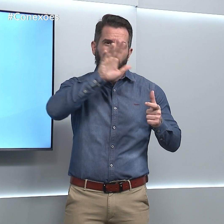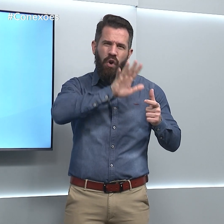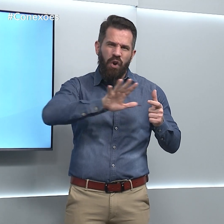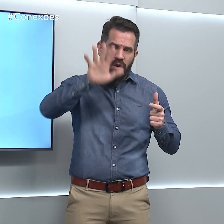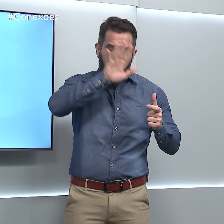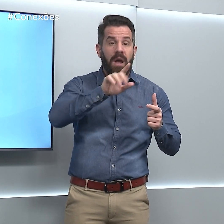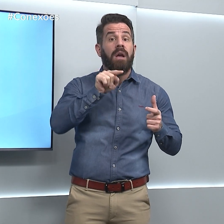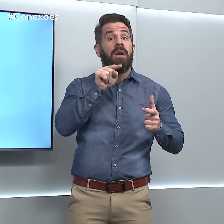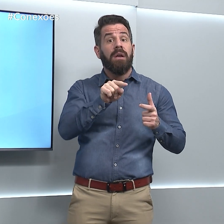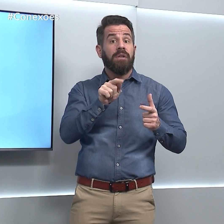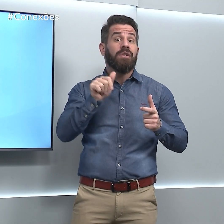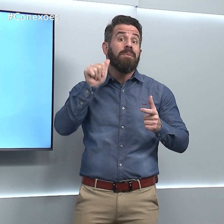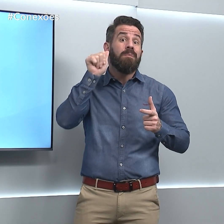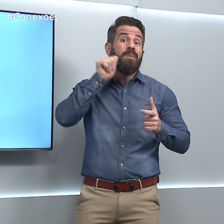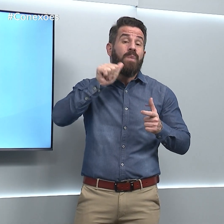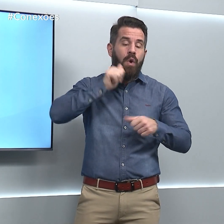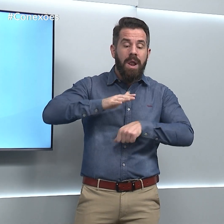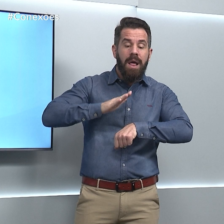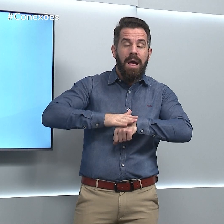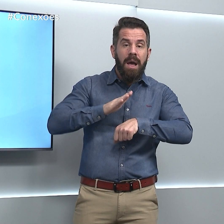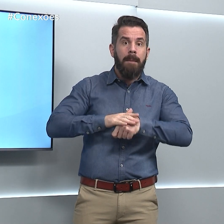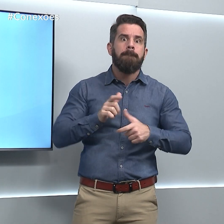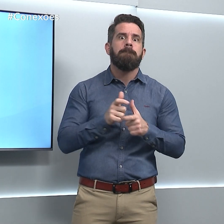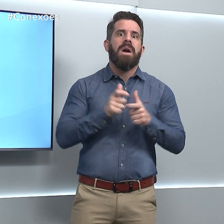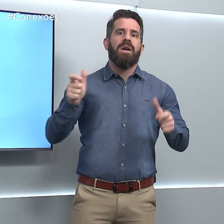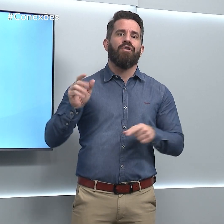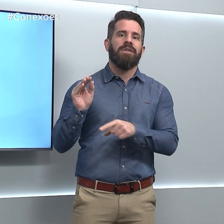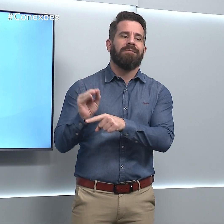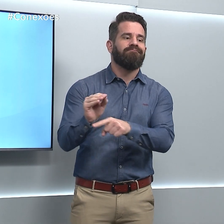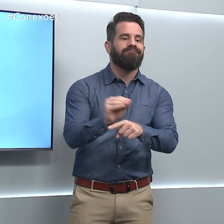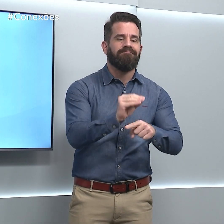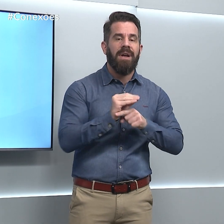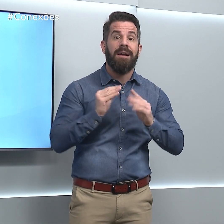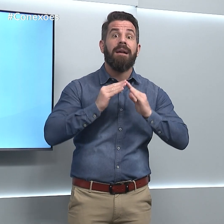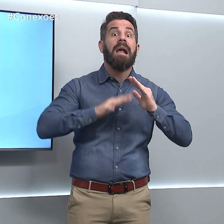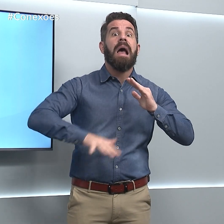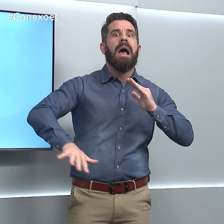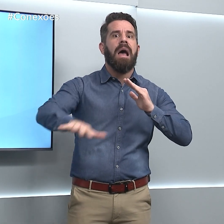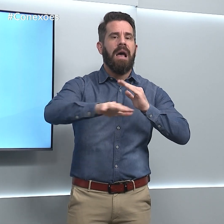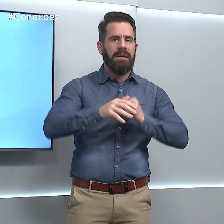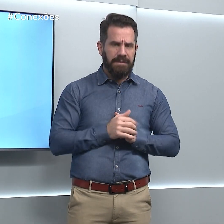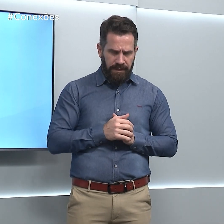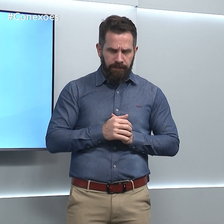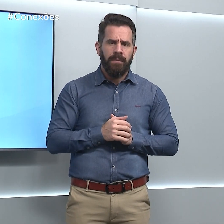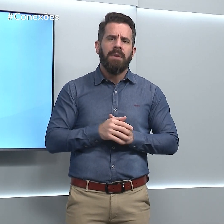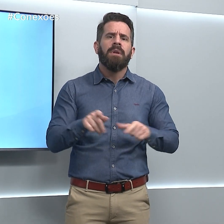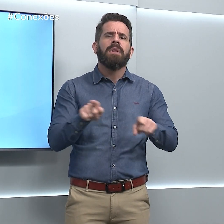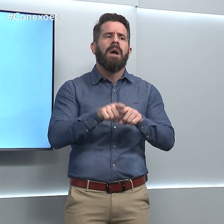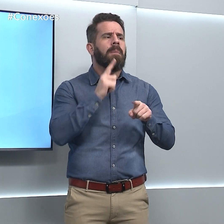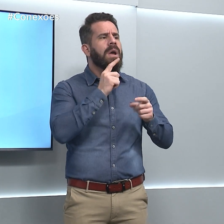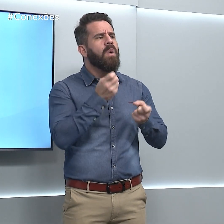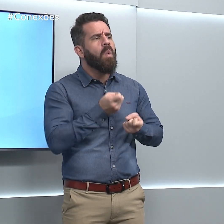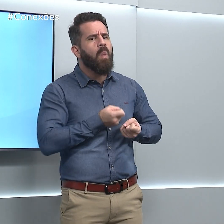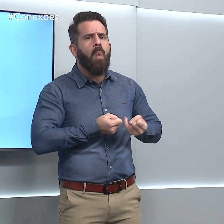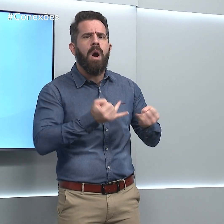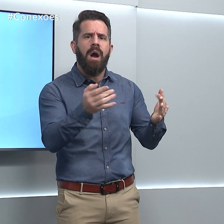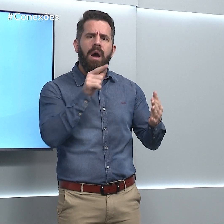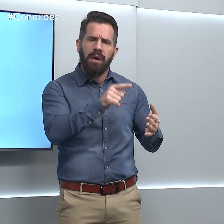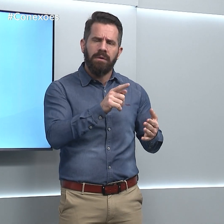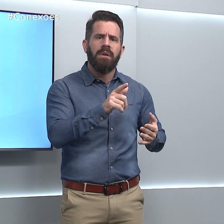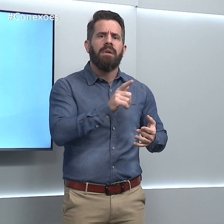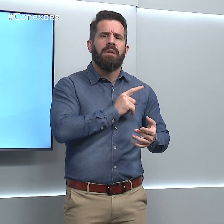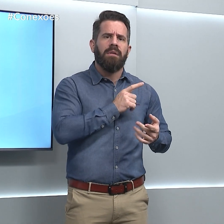a maioria das casas. Outros dados desse estudo mostram que o número de lares que são chefiados por